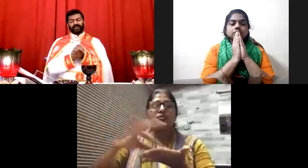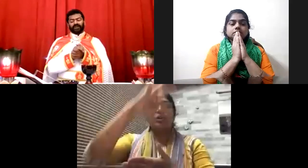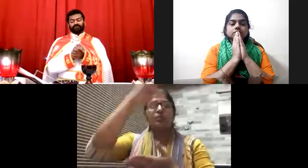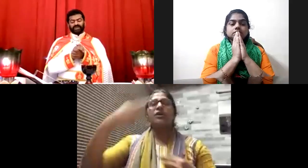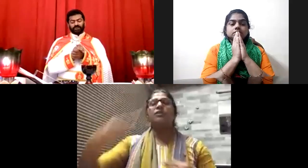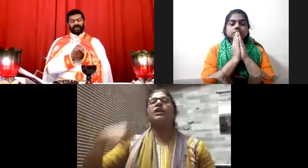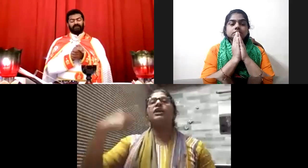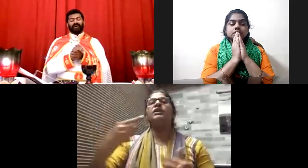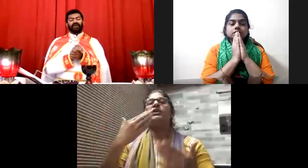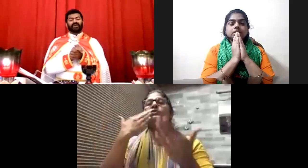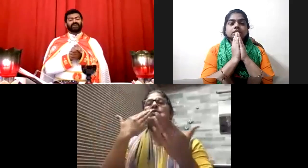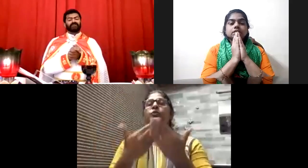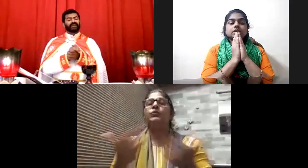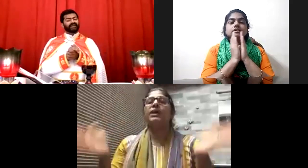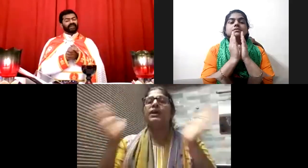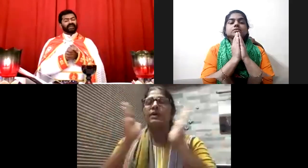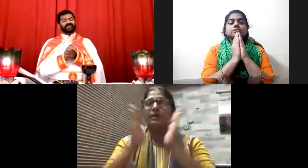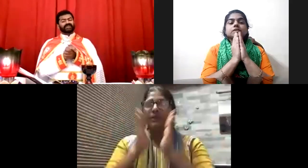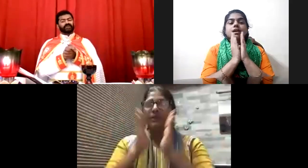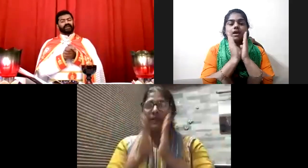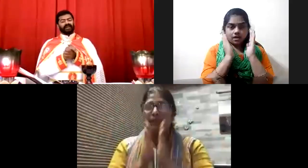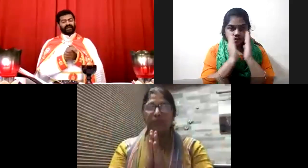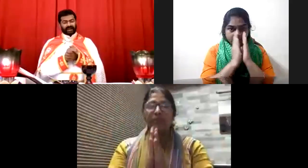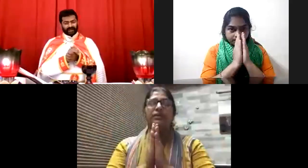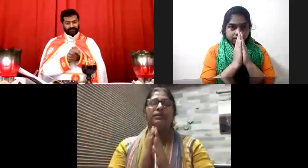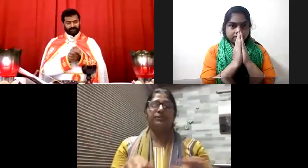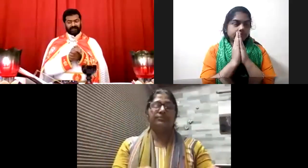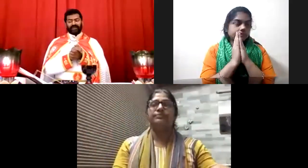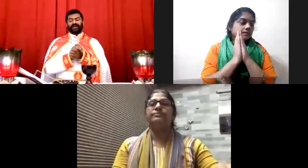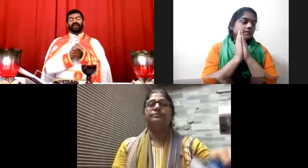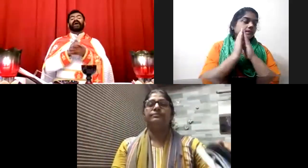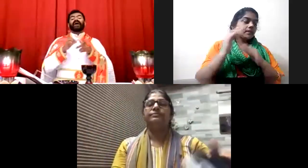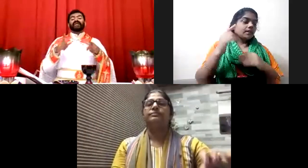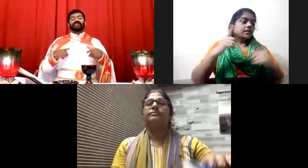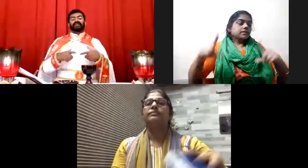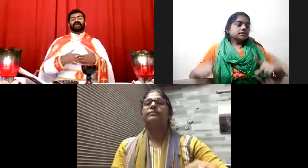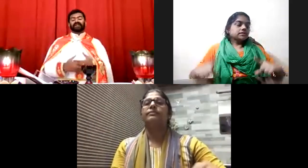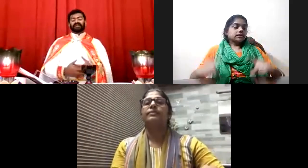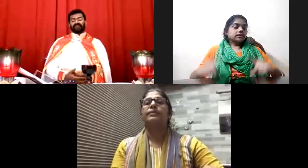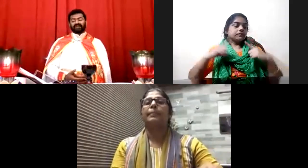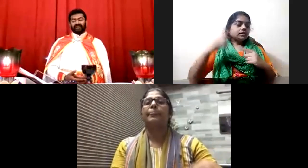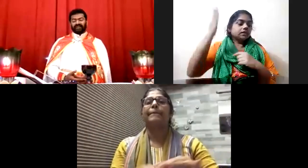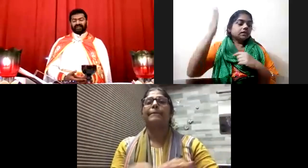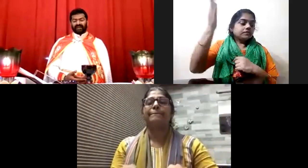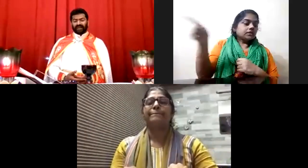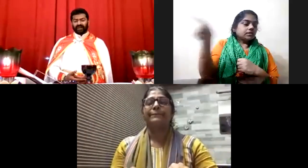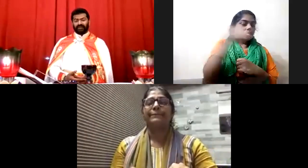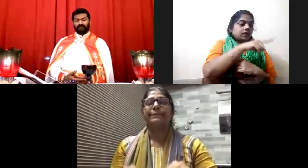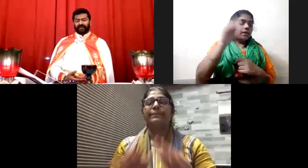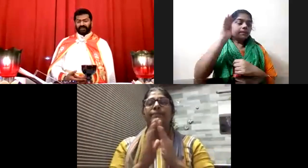പുത്രനും പരിശുദ്ധാത്മാവിനും എന്നേക്കും സ്തുതി. ആമേൻ. ജീവിക്കുന്ന ദൈവത്തെ